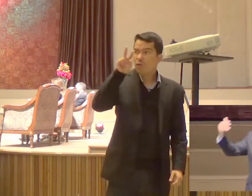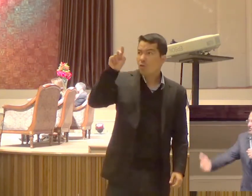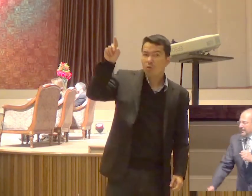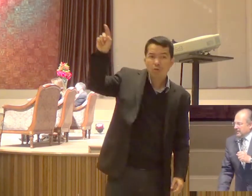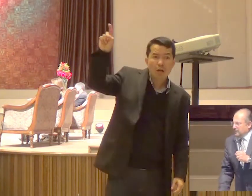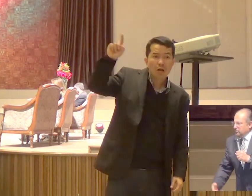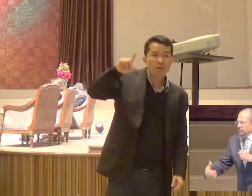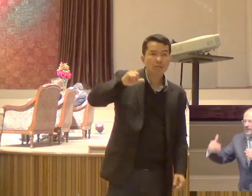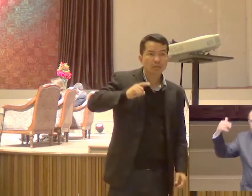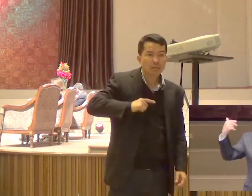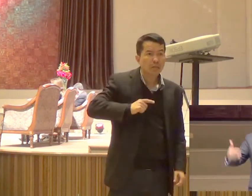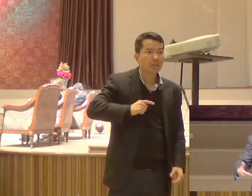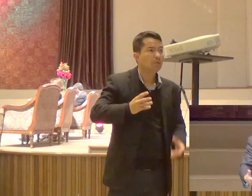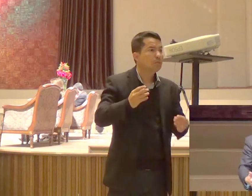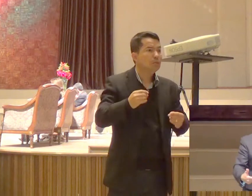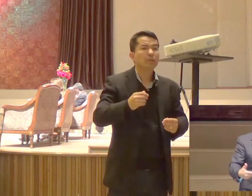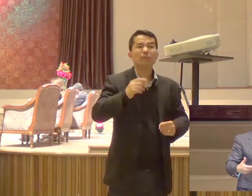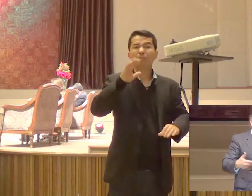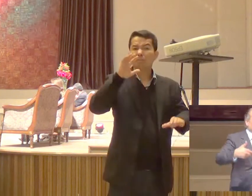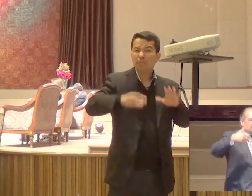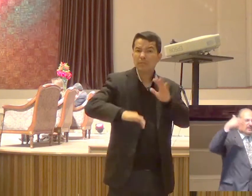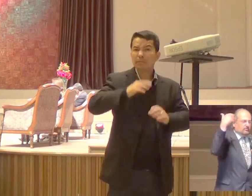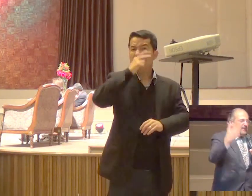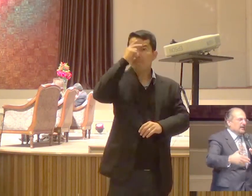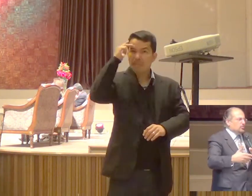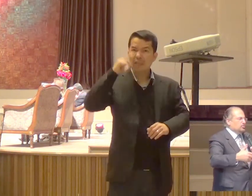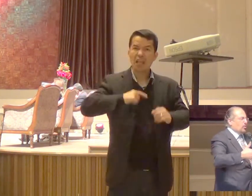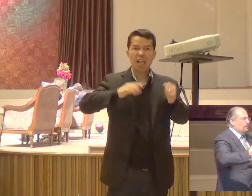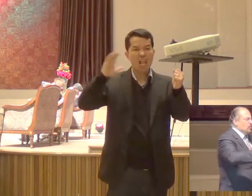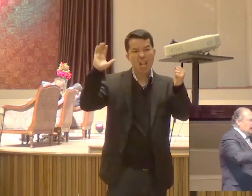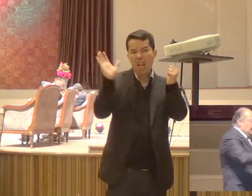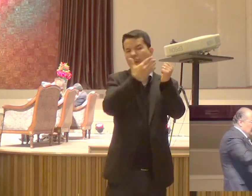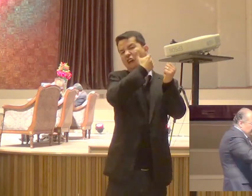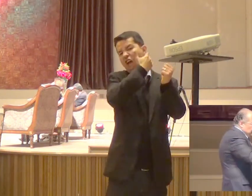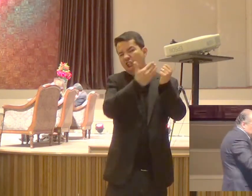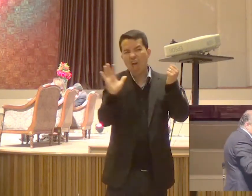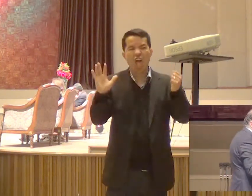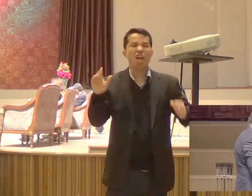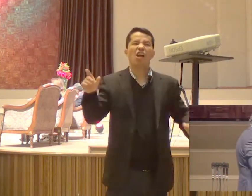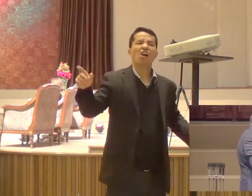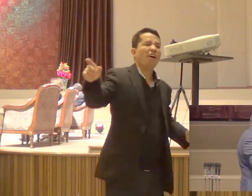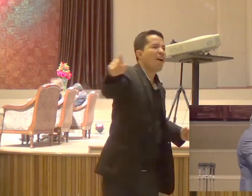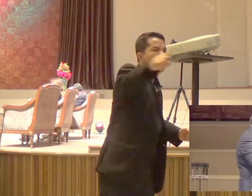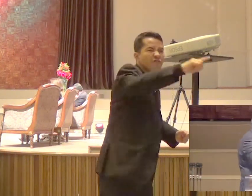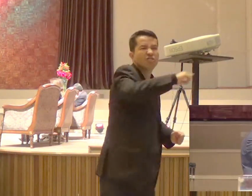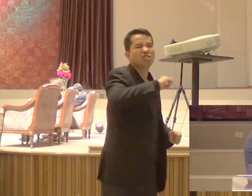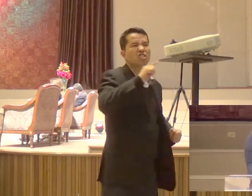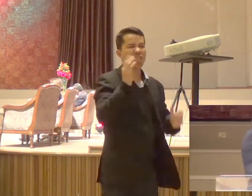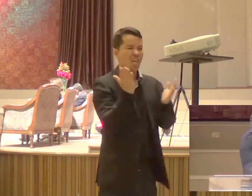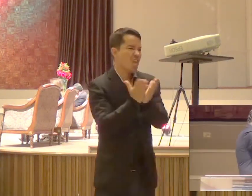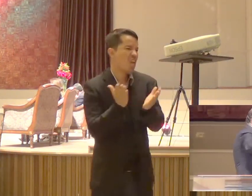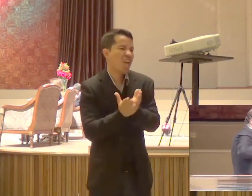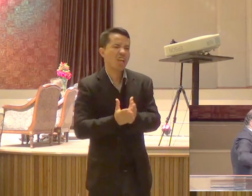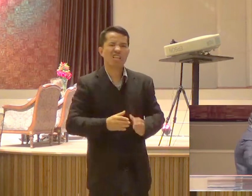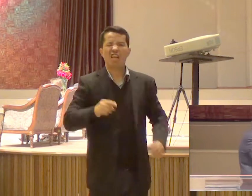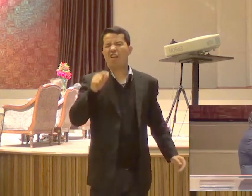Perseguidos Chacoteados Apresentados Como O apóstolo Paulo diz Ali no Como no